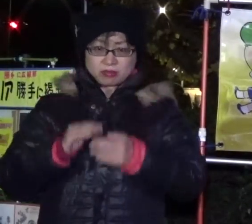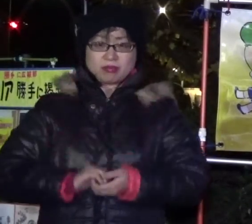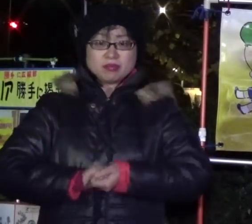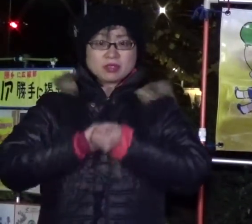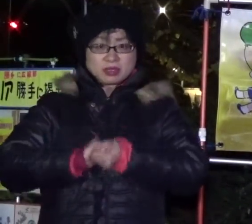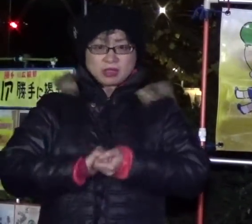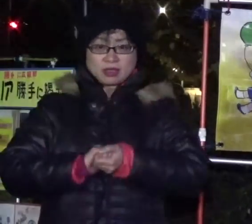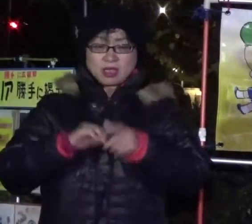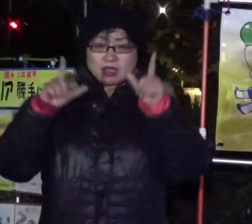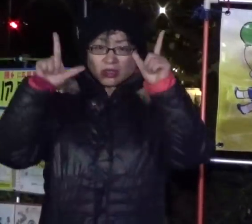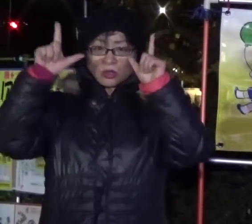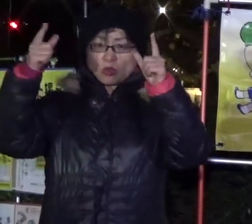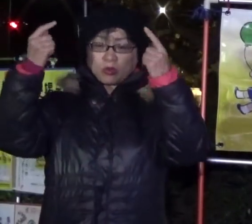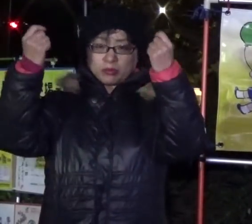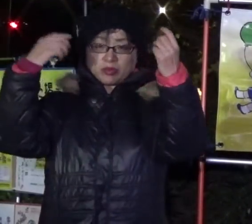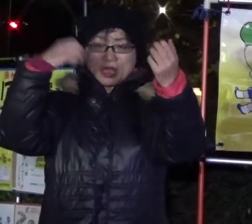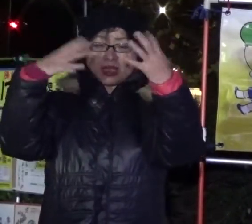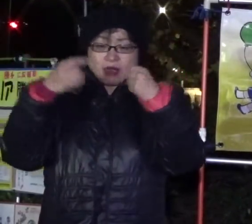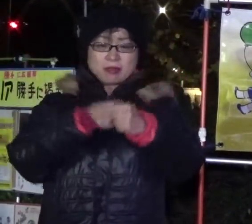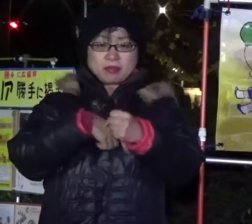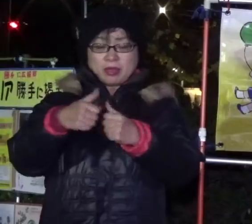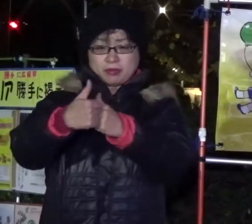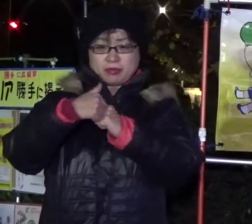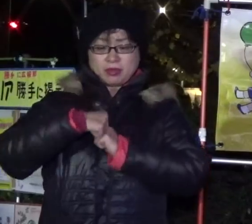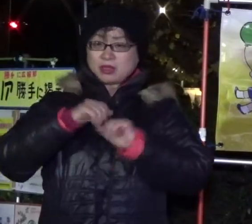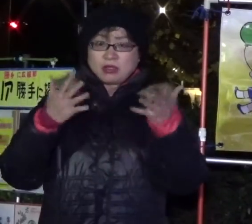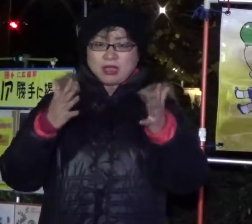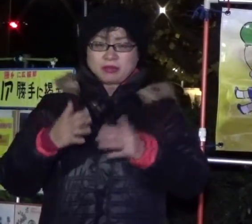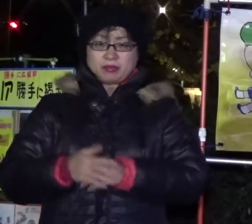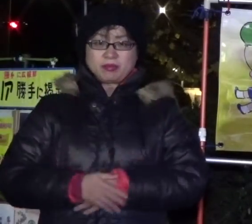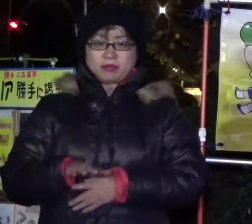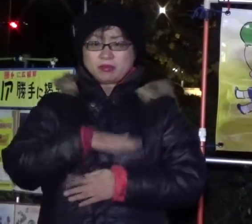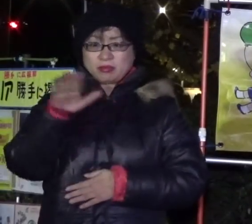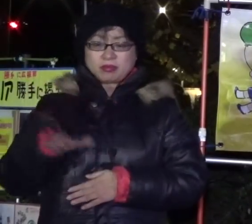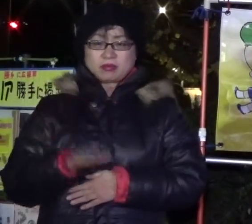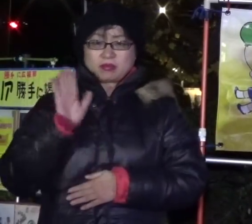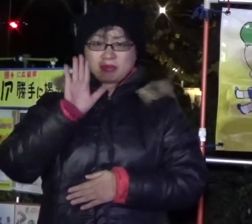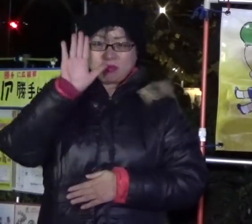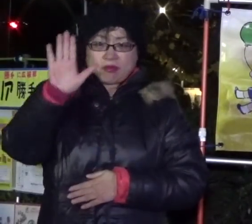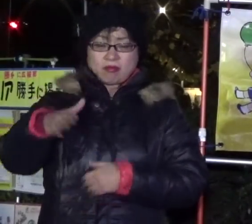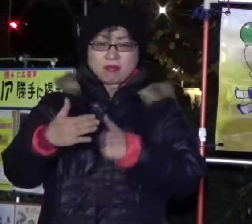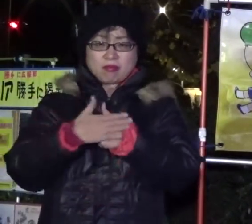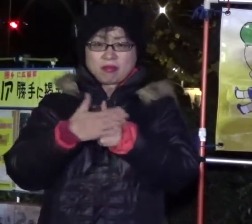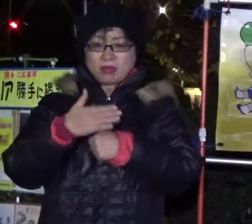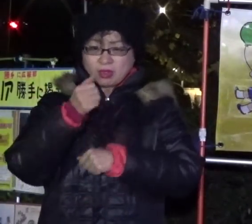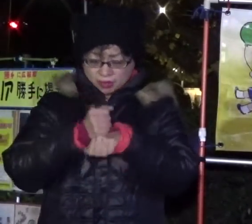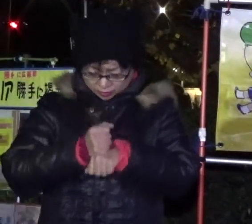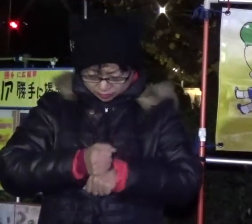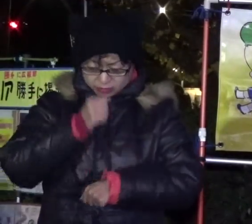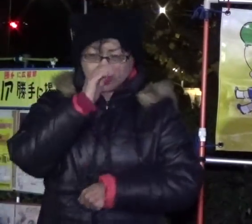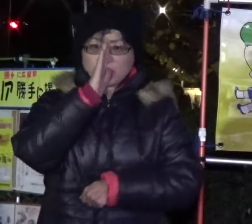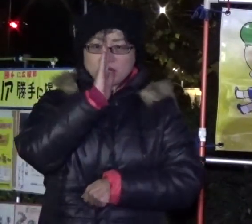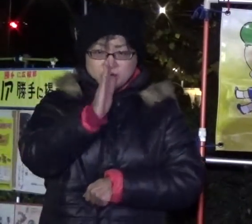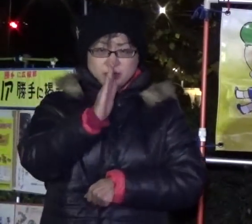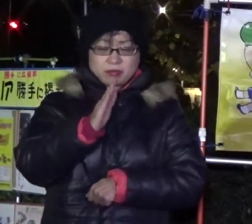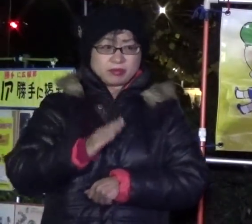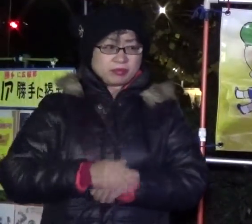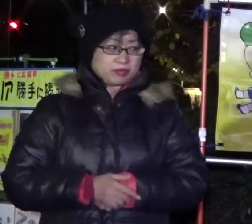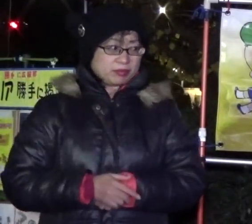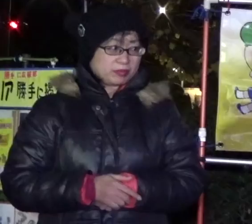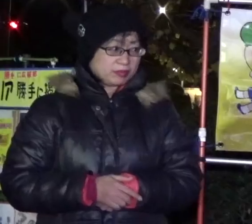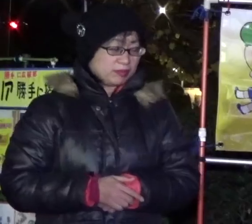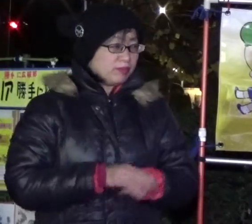に東電には負けたくないです。皆さんこれからもよろしくお願いします。飛鳥